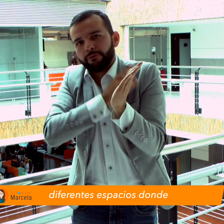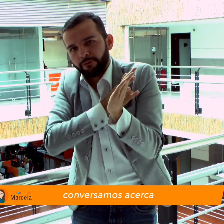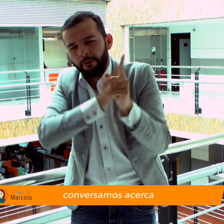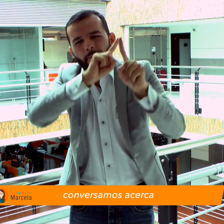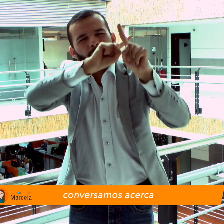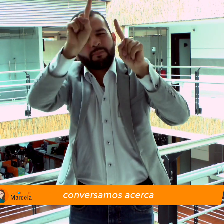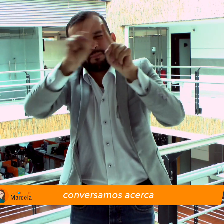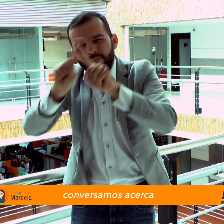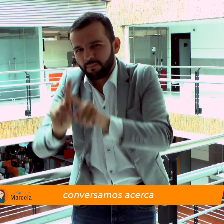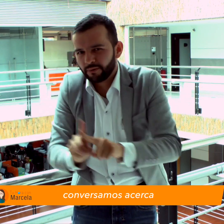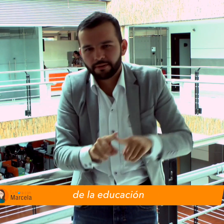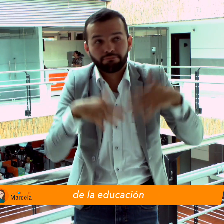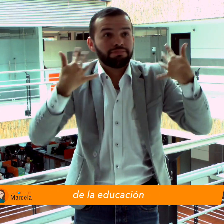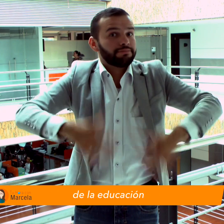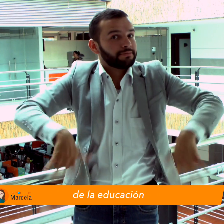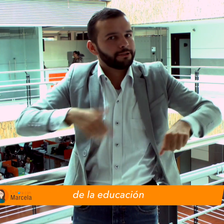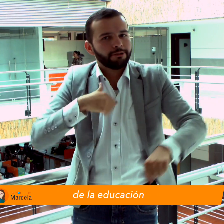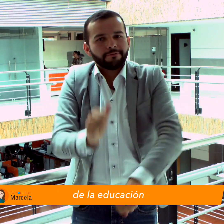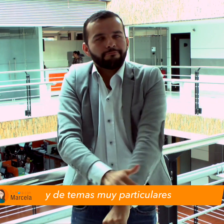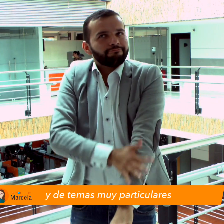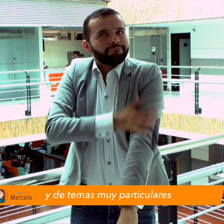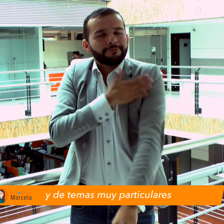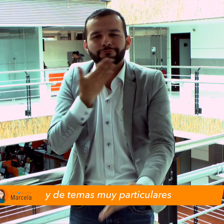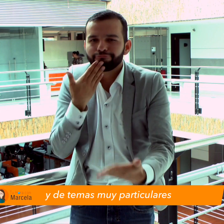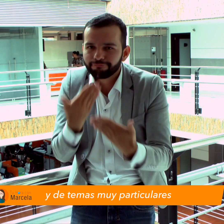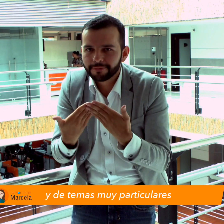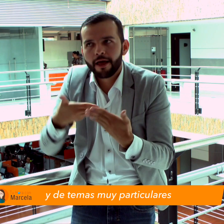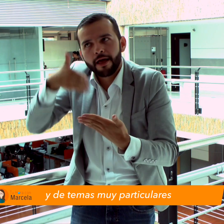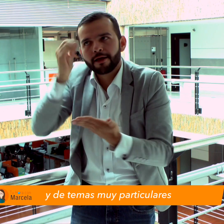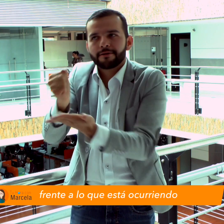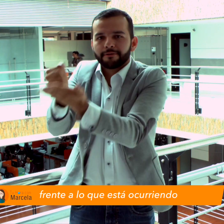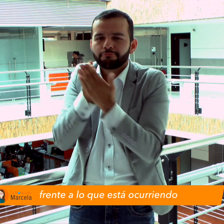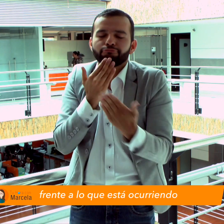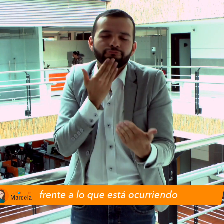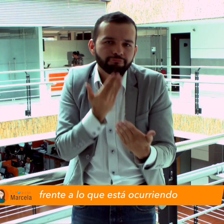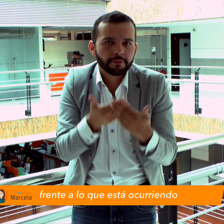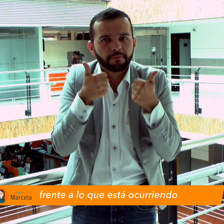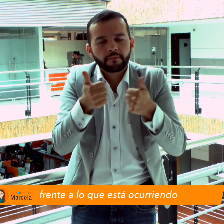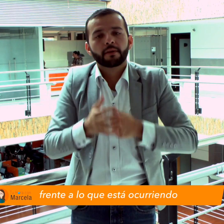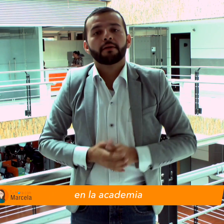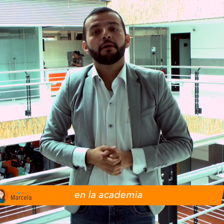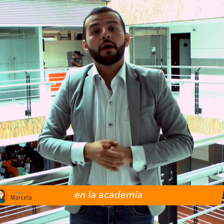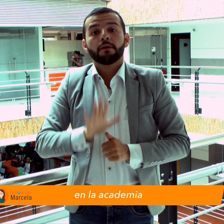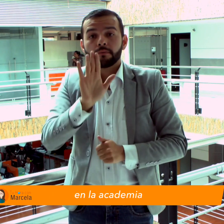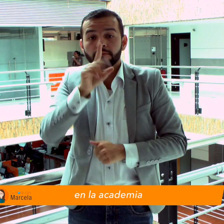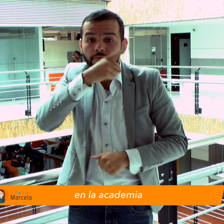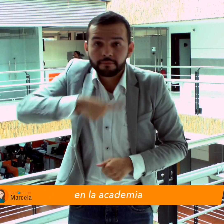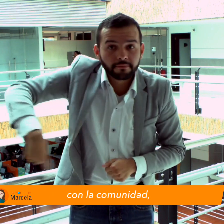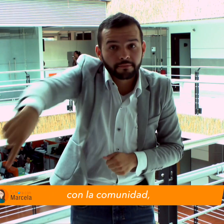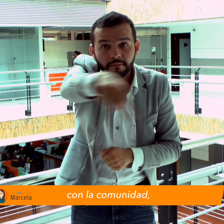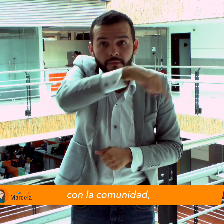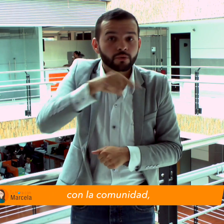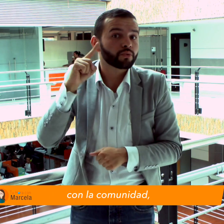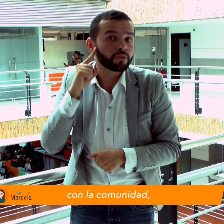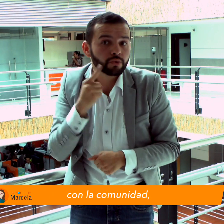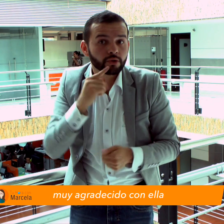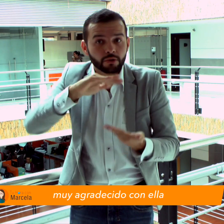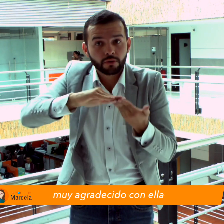conversamos acerca de la educación y de temas muy particulares frente a lo que está ocurriendo en la academia con la comunidad, muy